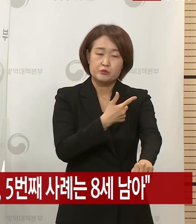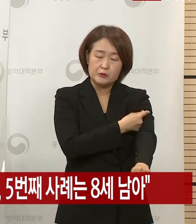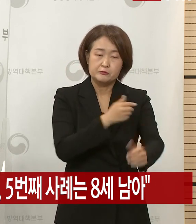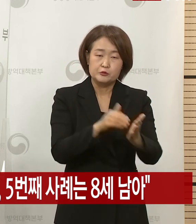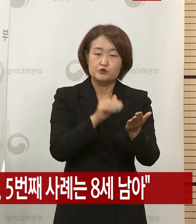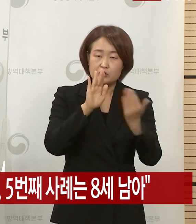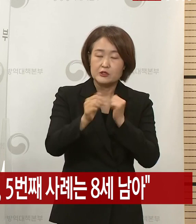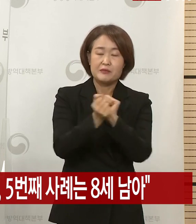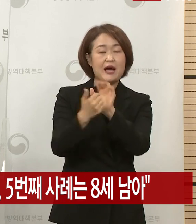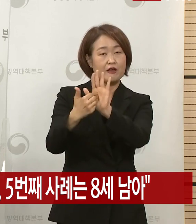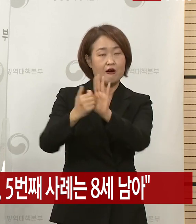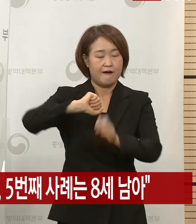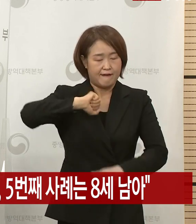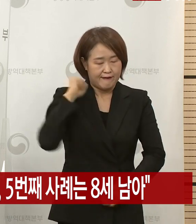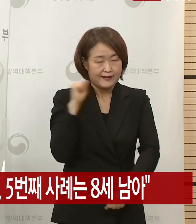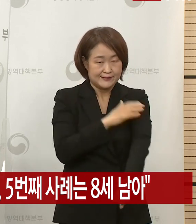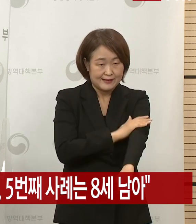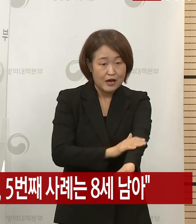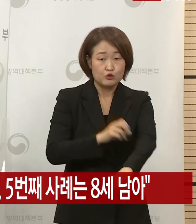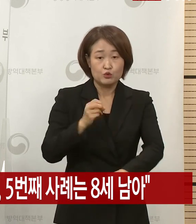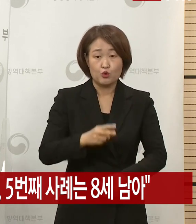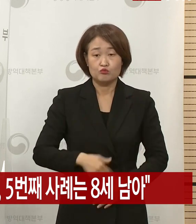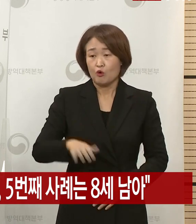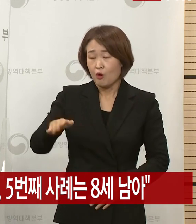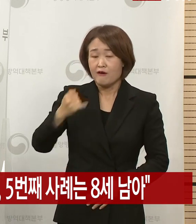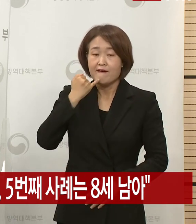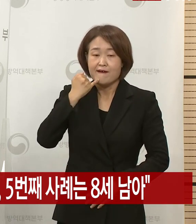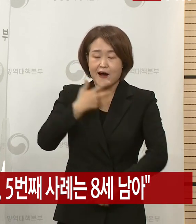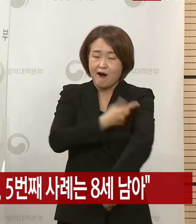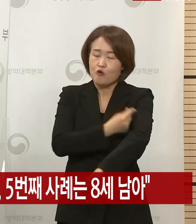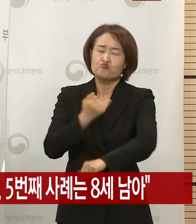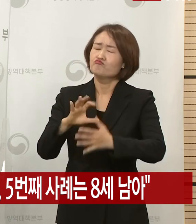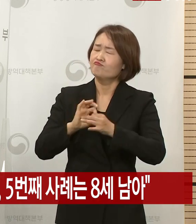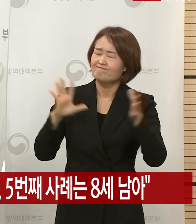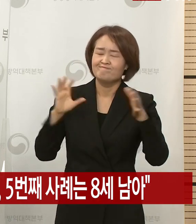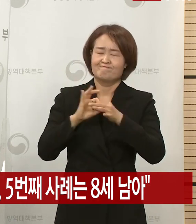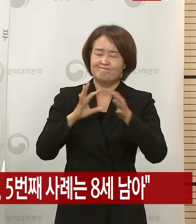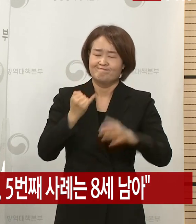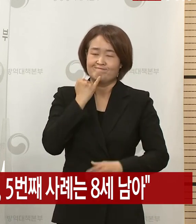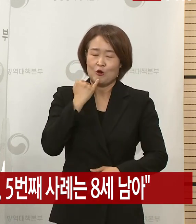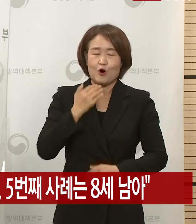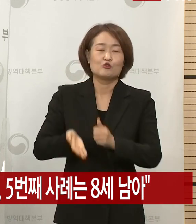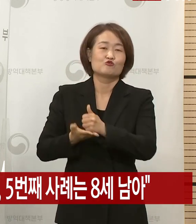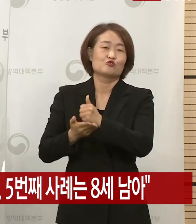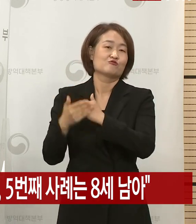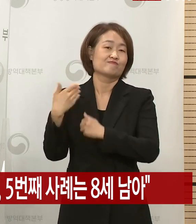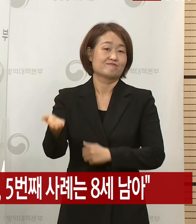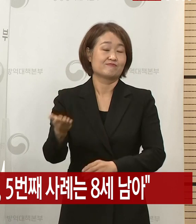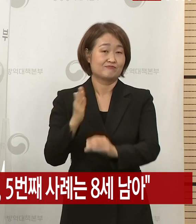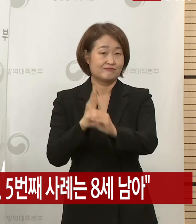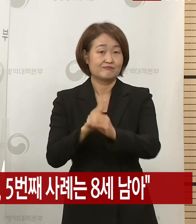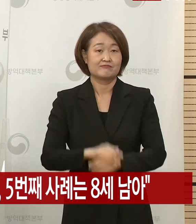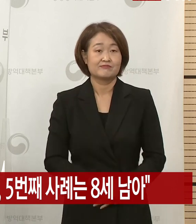잘 지키고 계시며 주변에도 접종을 추천한다고 말씀하십니다. 아직